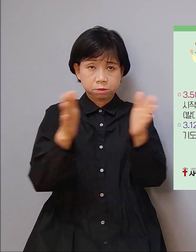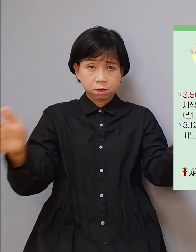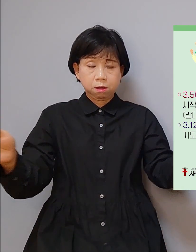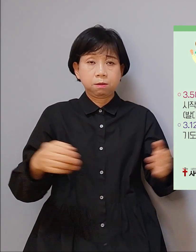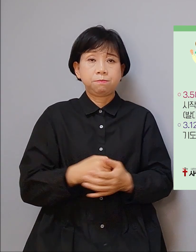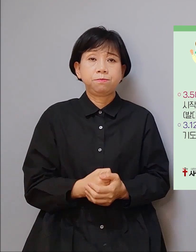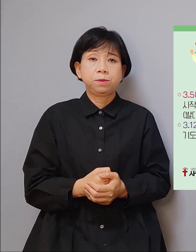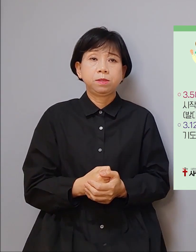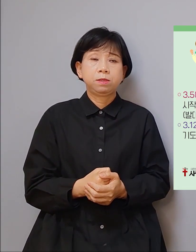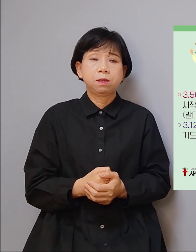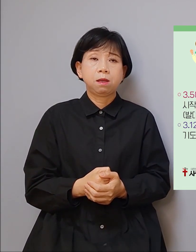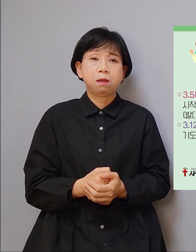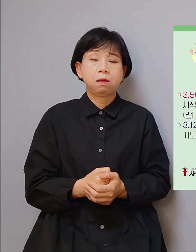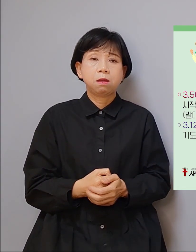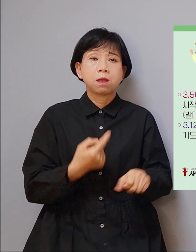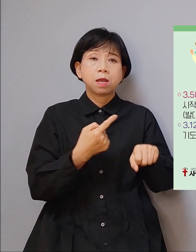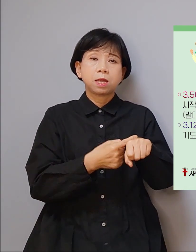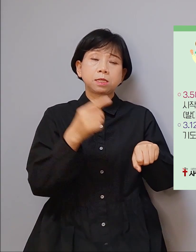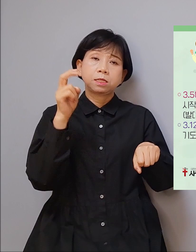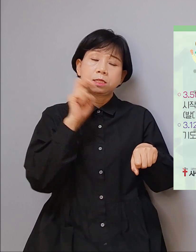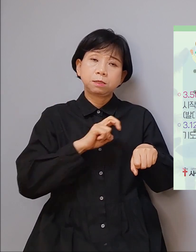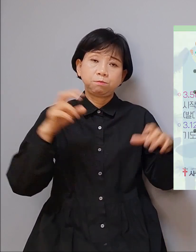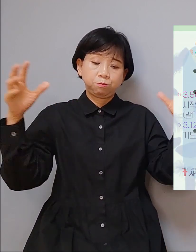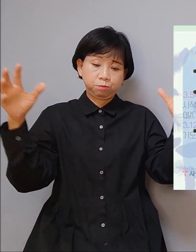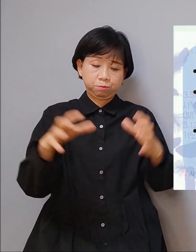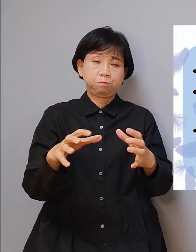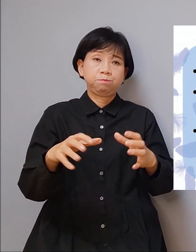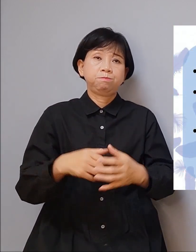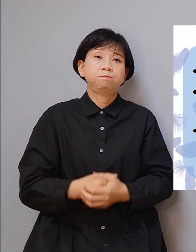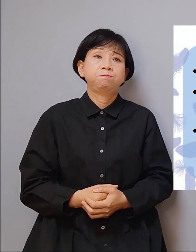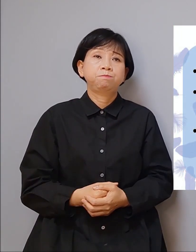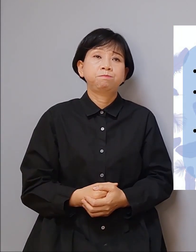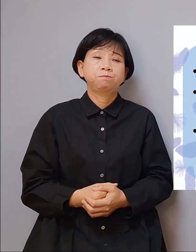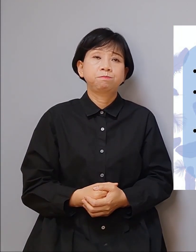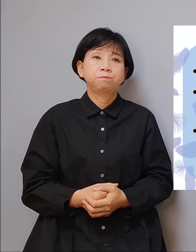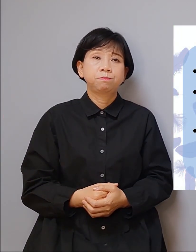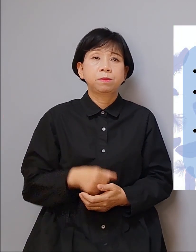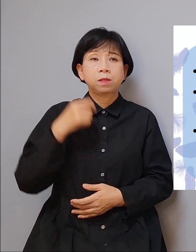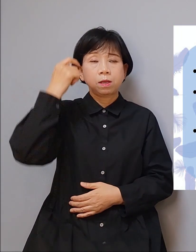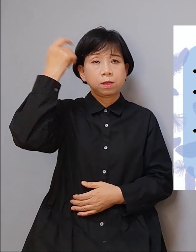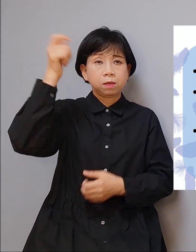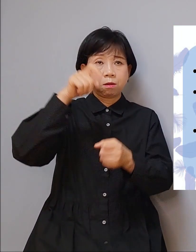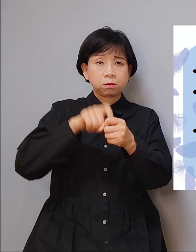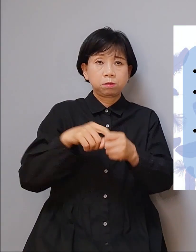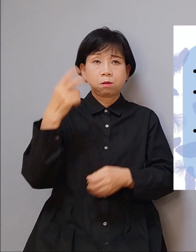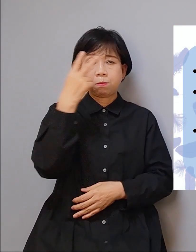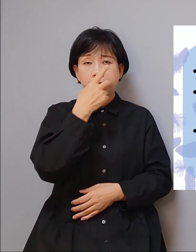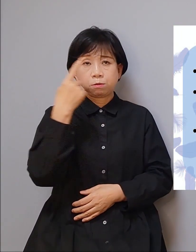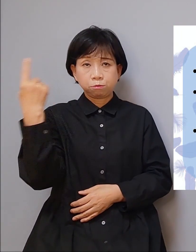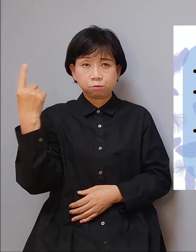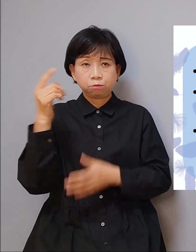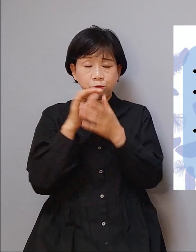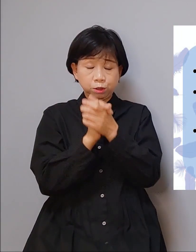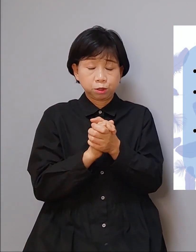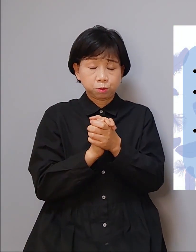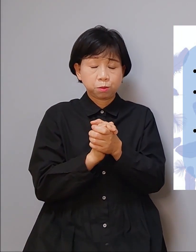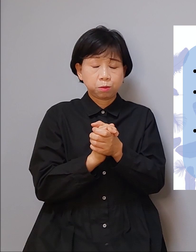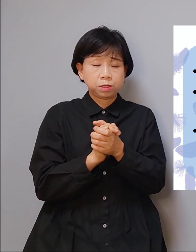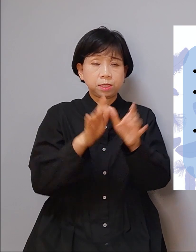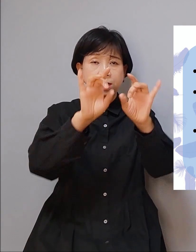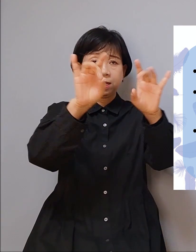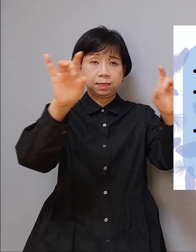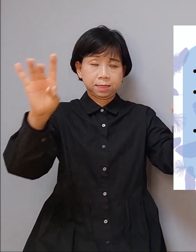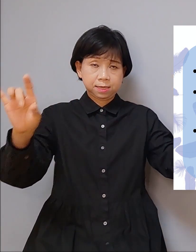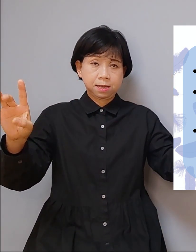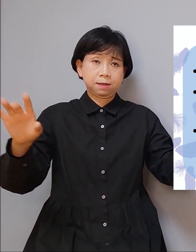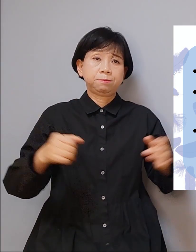시장 예배 준비로 오후 1시 20분에 로비에서 모이겠습니다. 이번 주 영적 파수꾼 기도회는 각자 기도 부탁드립니다.